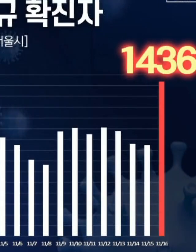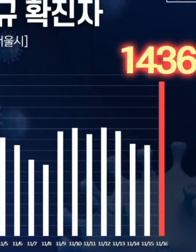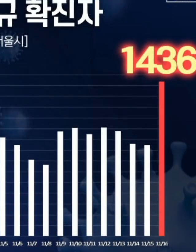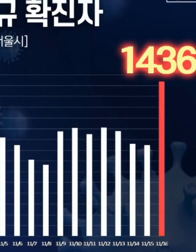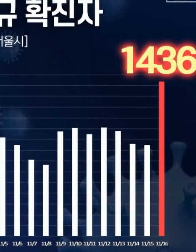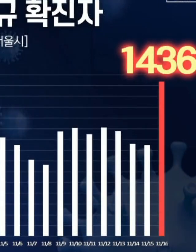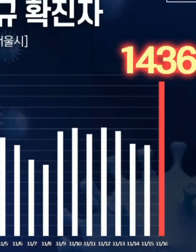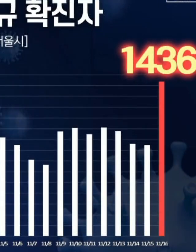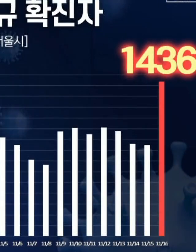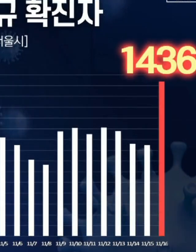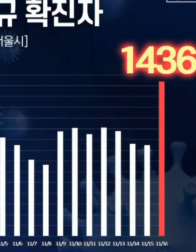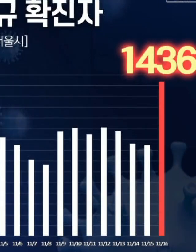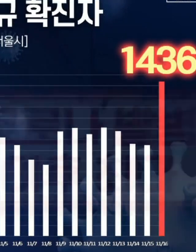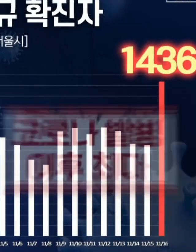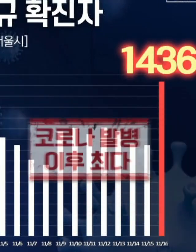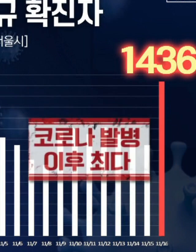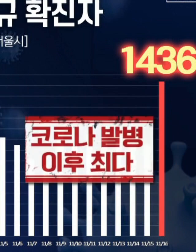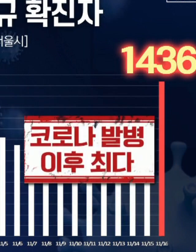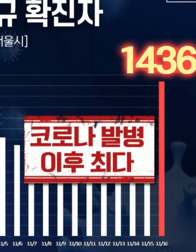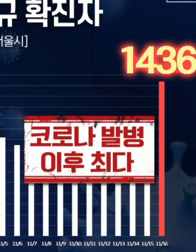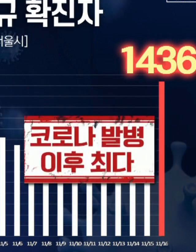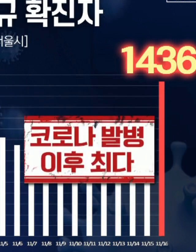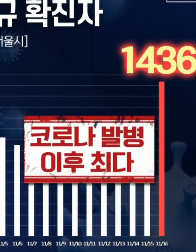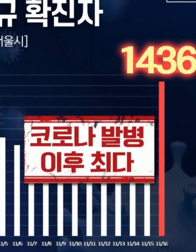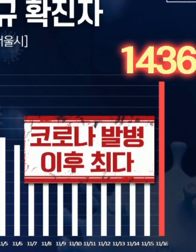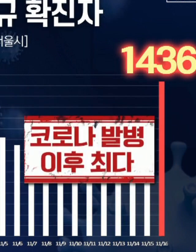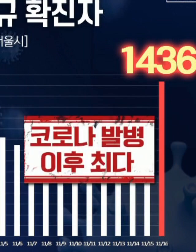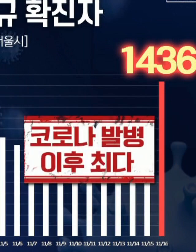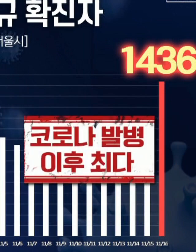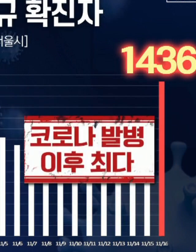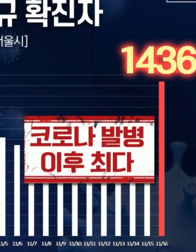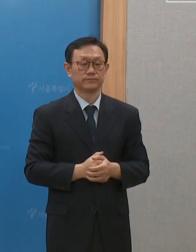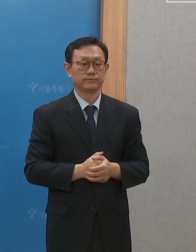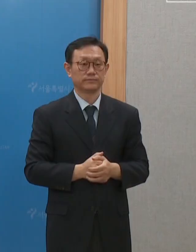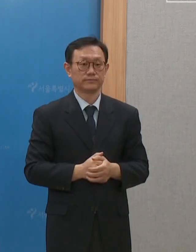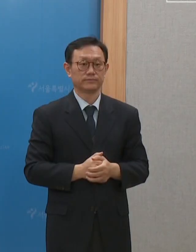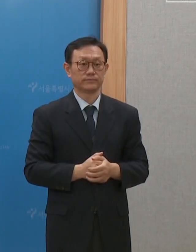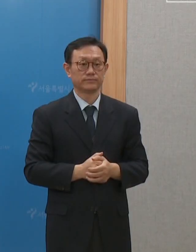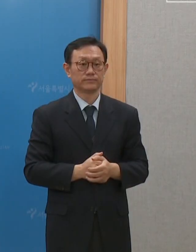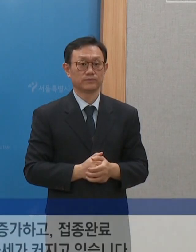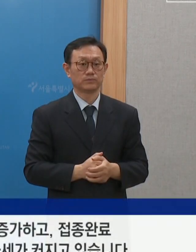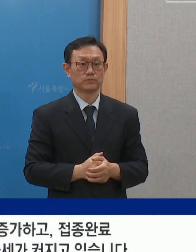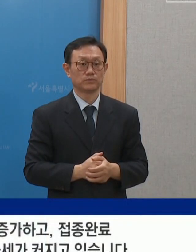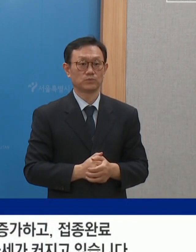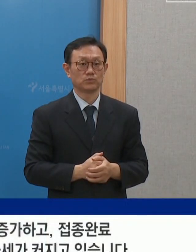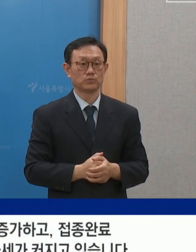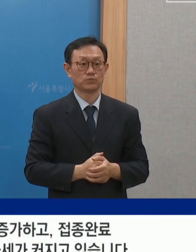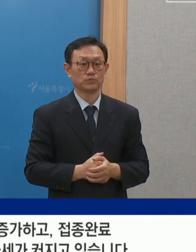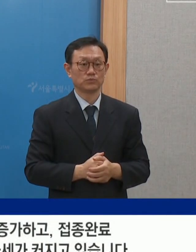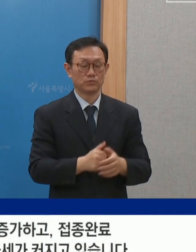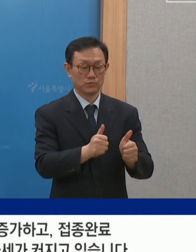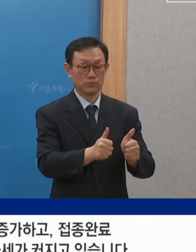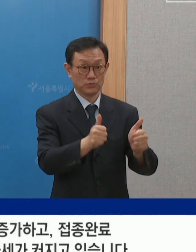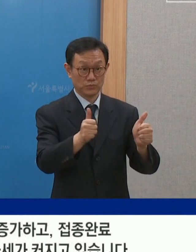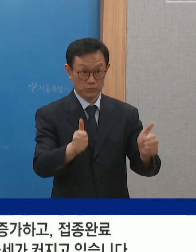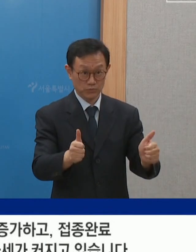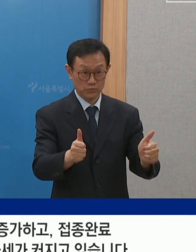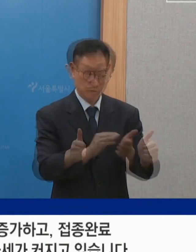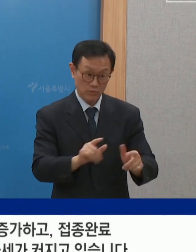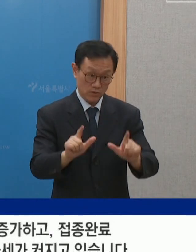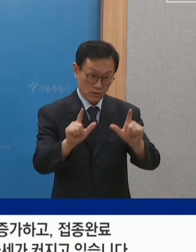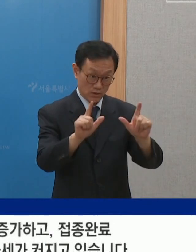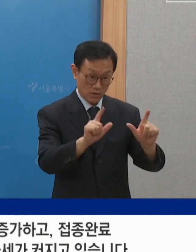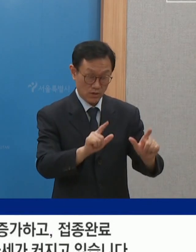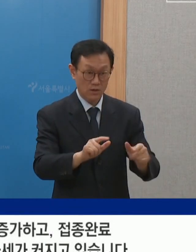확진자는 1,436명으로 코로나 사태 이후 가장 많았습니다. 단계적 일상 회복 후 2주가